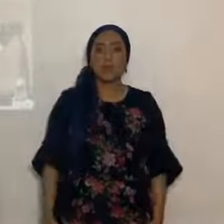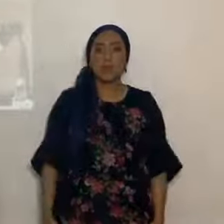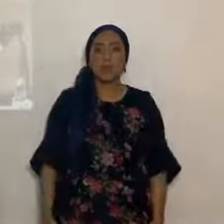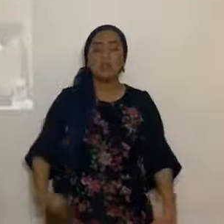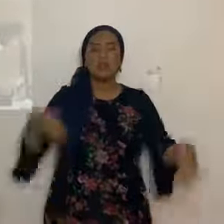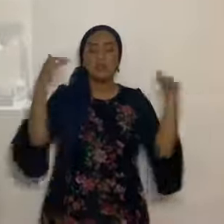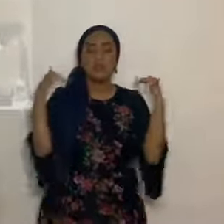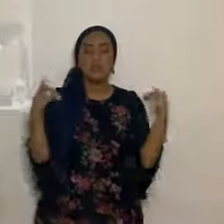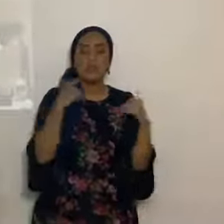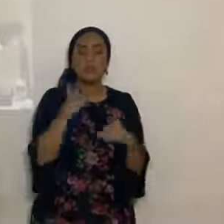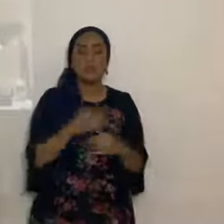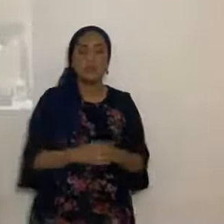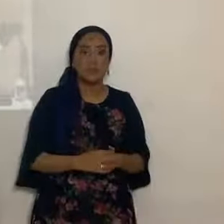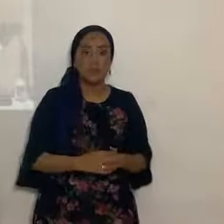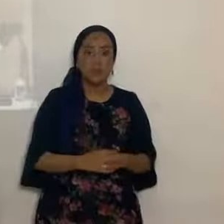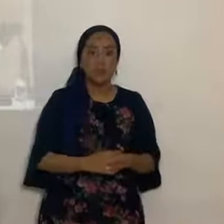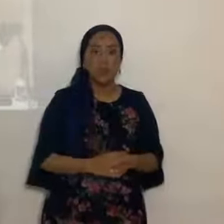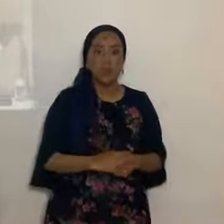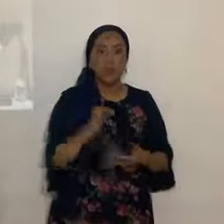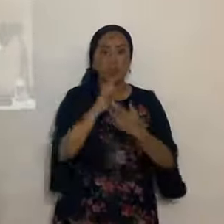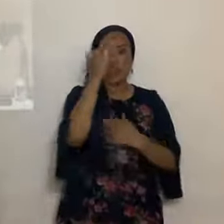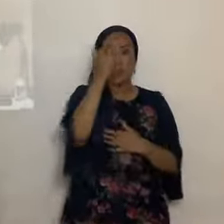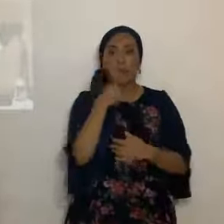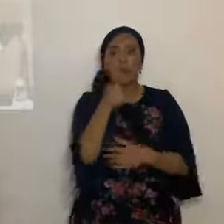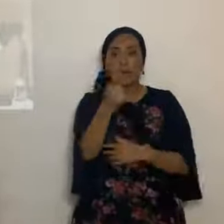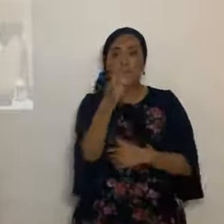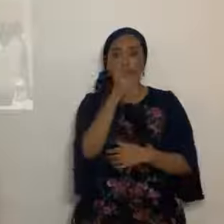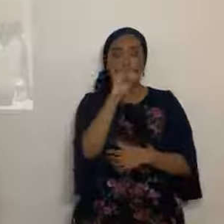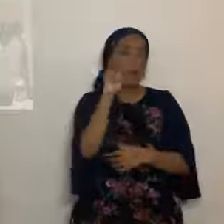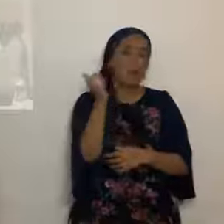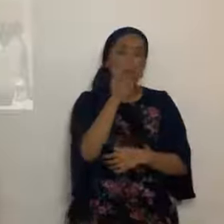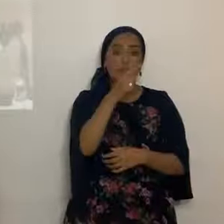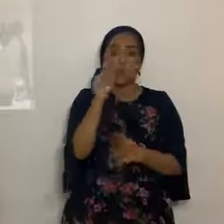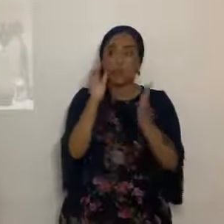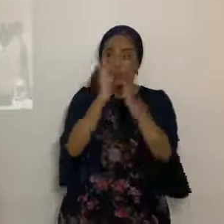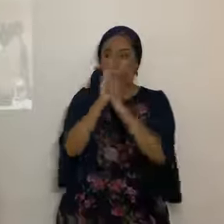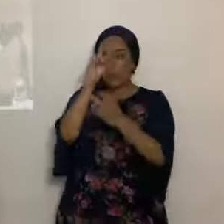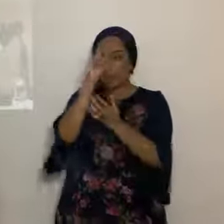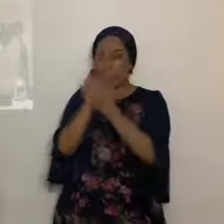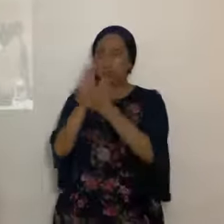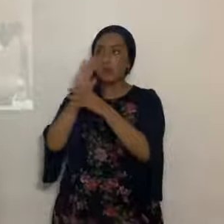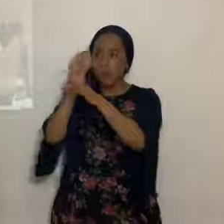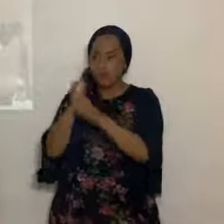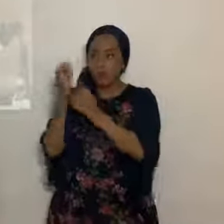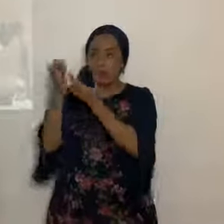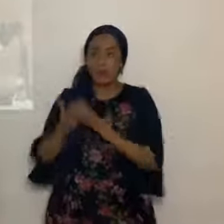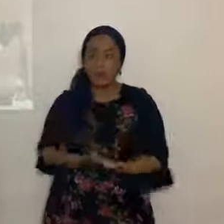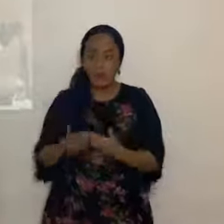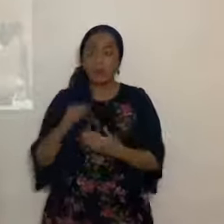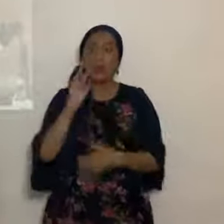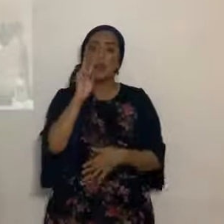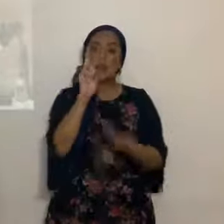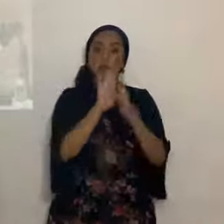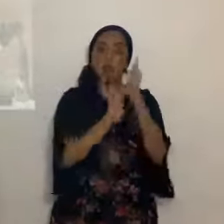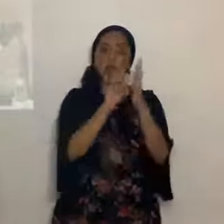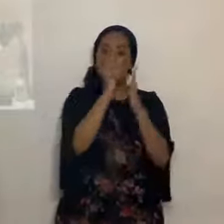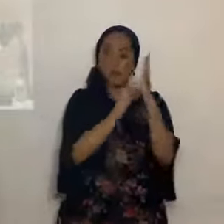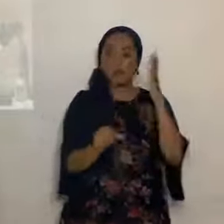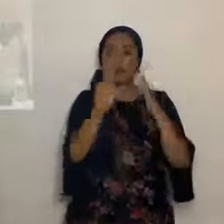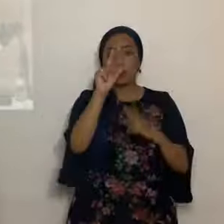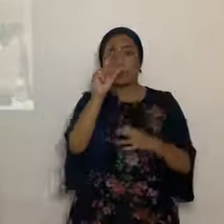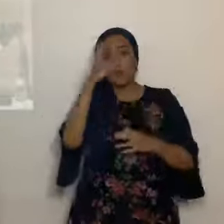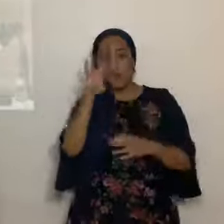dice aquí, 24, por tanto os digo que todo lo que pidiereis orando, creed que lo recibiréis y os vendrá. Entonces estos 2 versos, 23 y 24, están